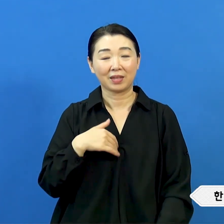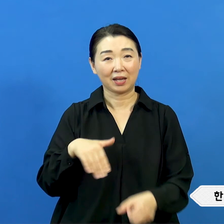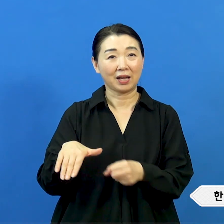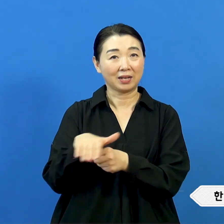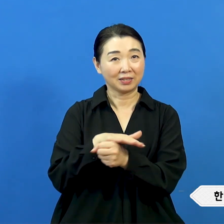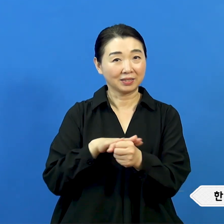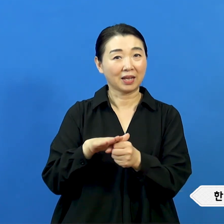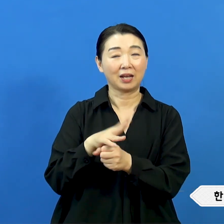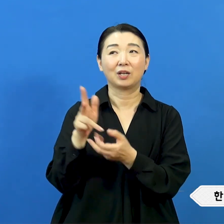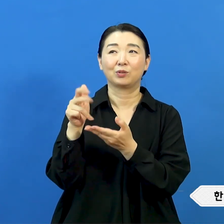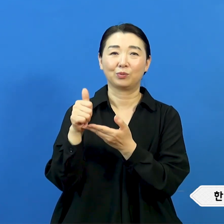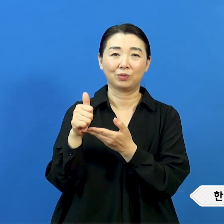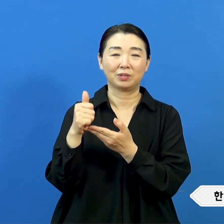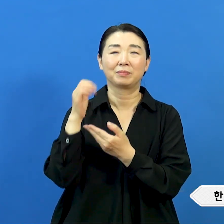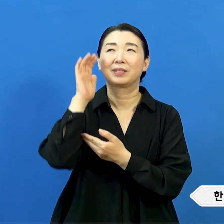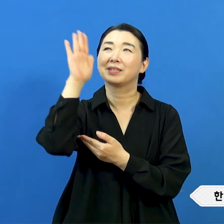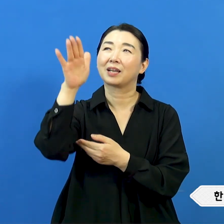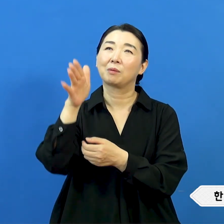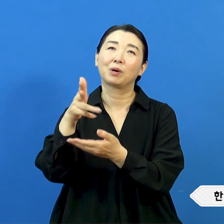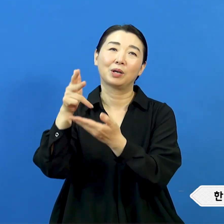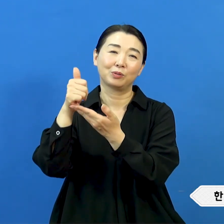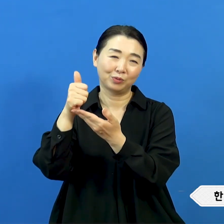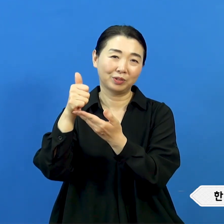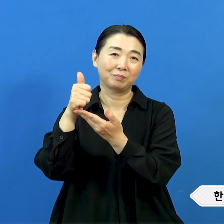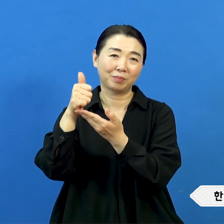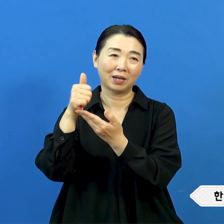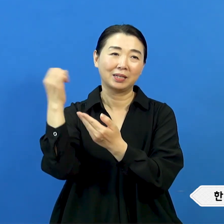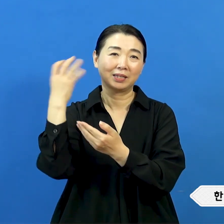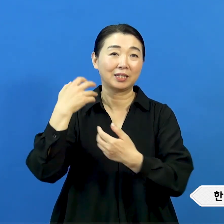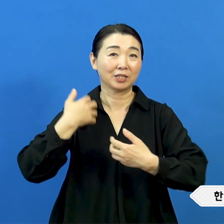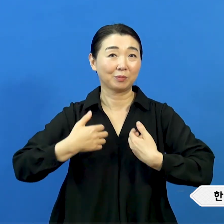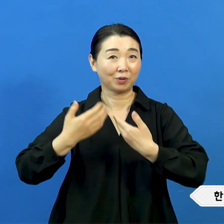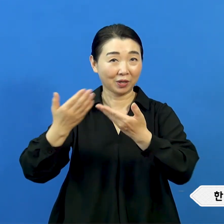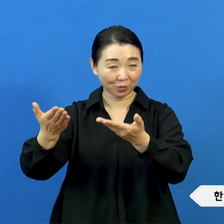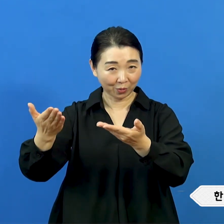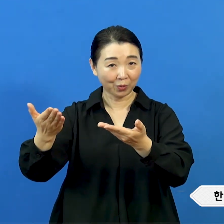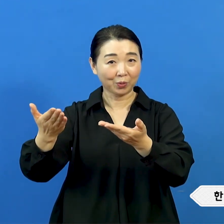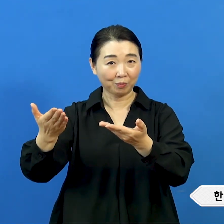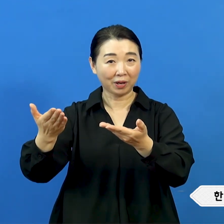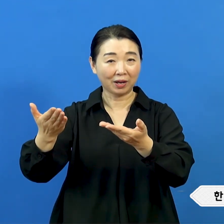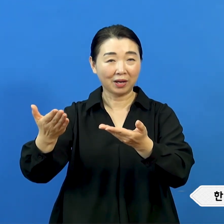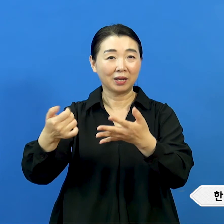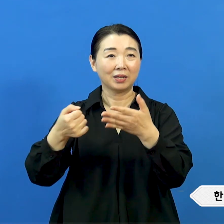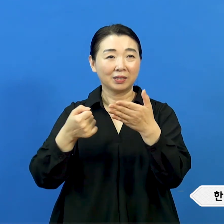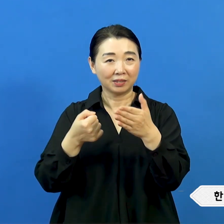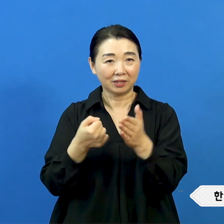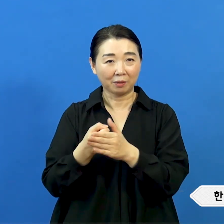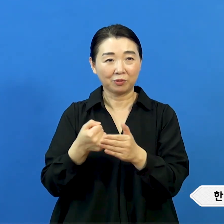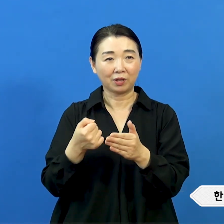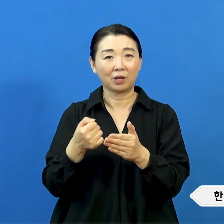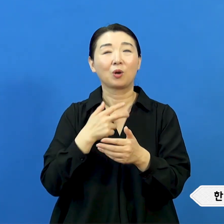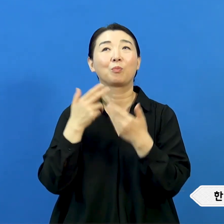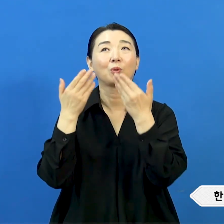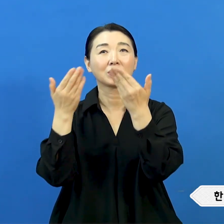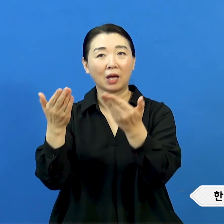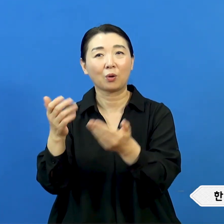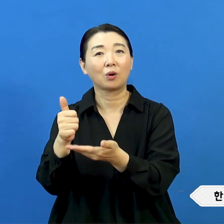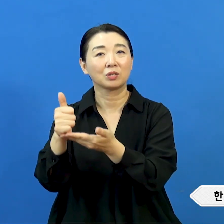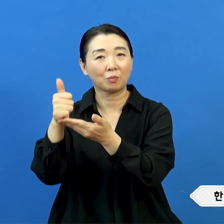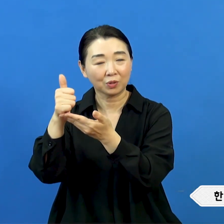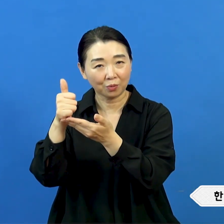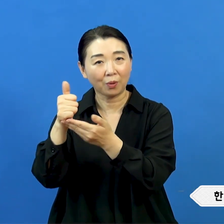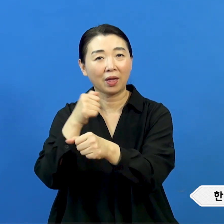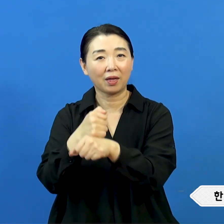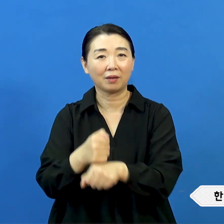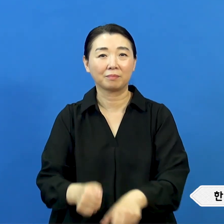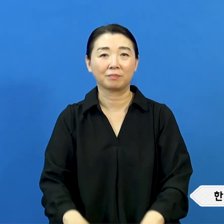사랑하는 주님, 사모하는 주님, 그 주님을 기쁘시게 해드리고 싶어서 그래서 봉사하고 섬기고 하는